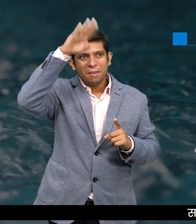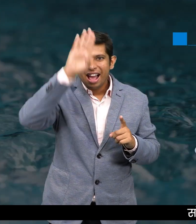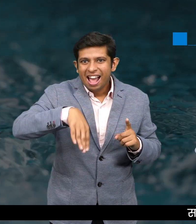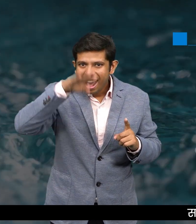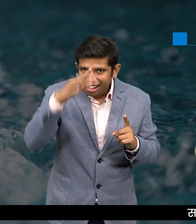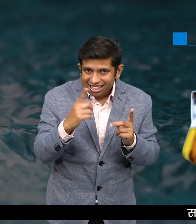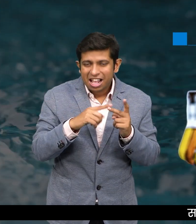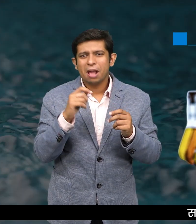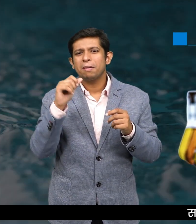सॉल्व्हेंट्स,